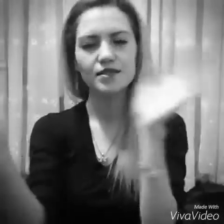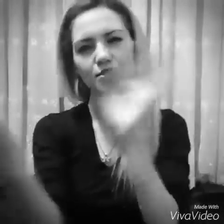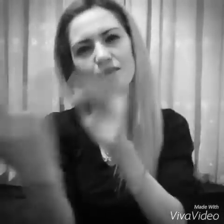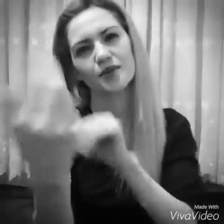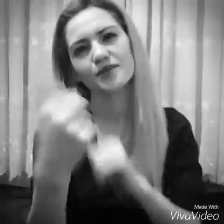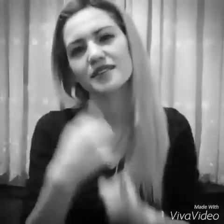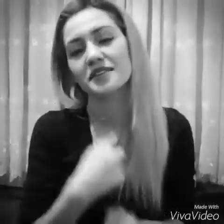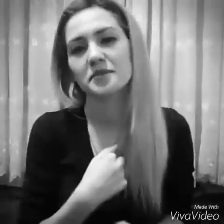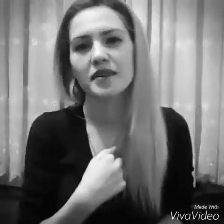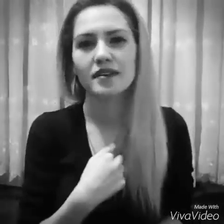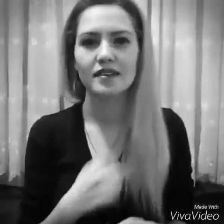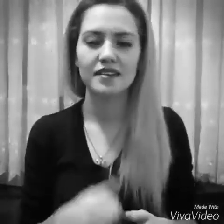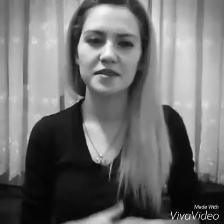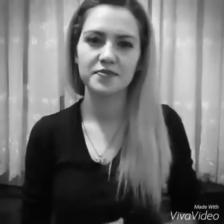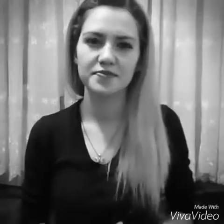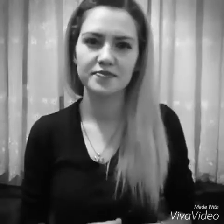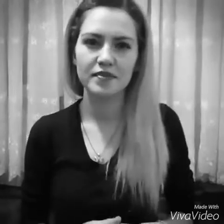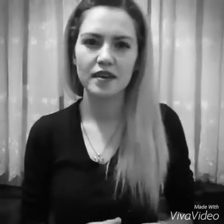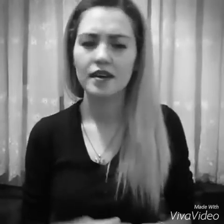Kapkaranlık odama